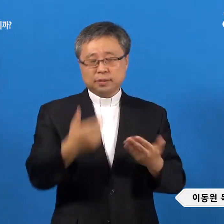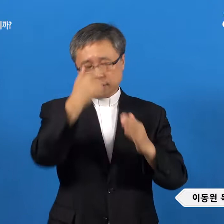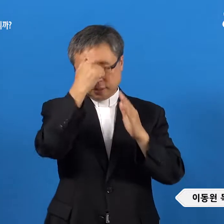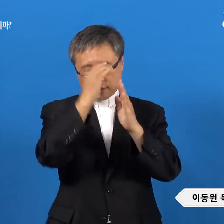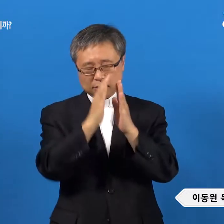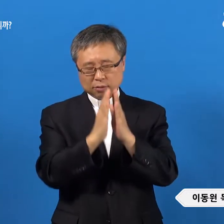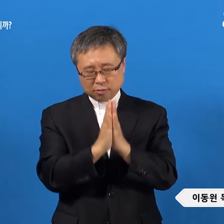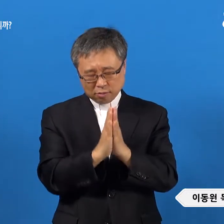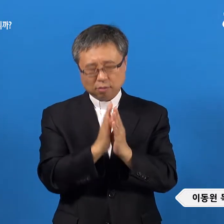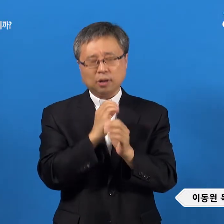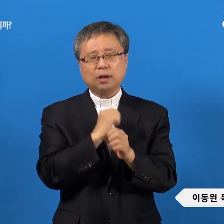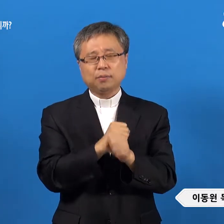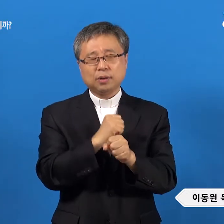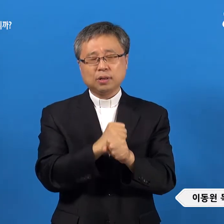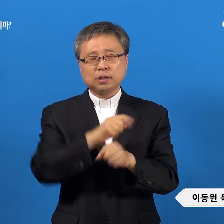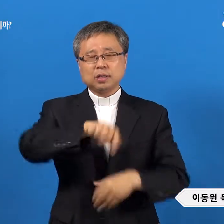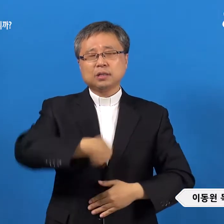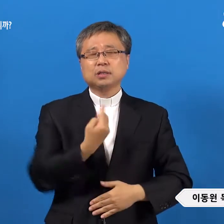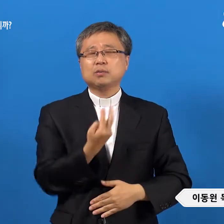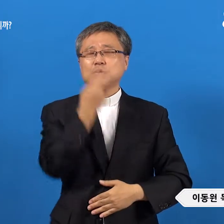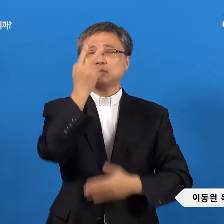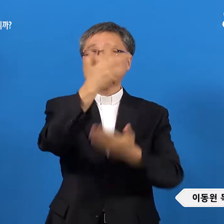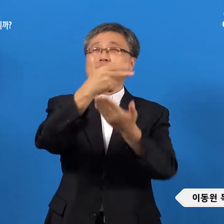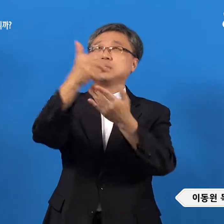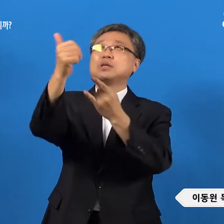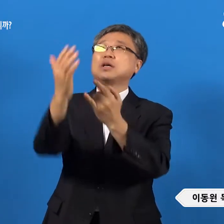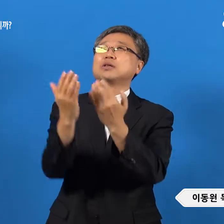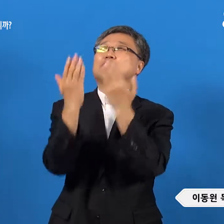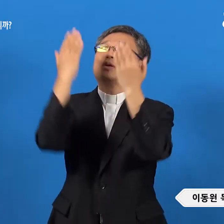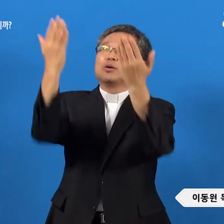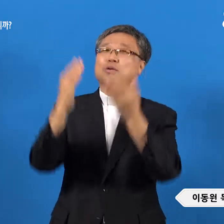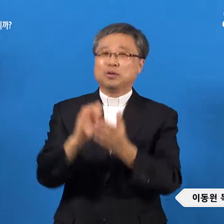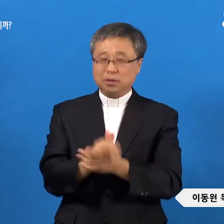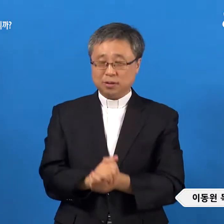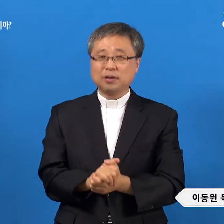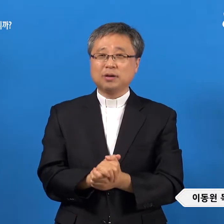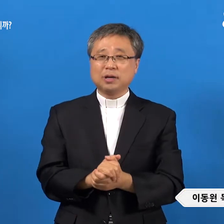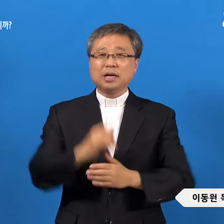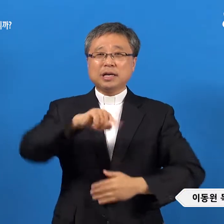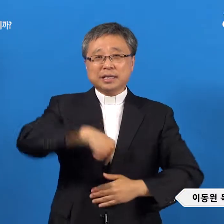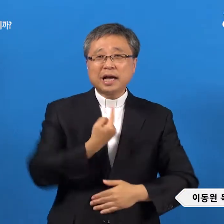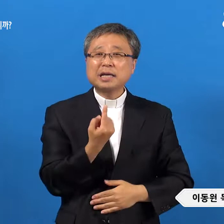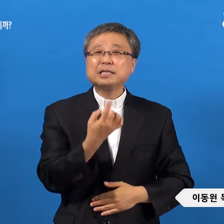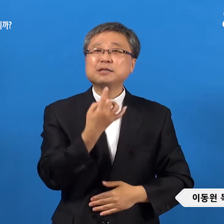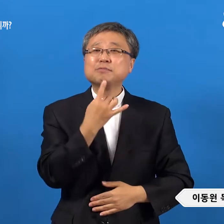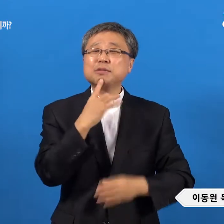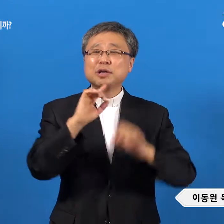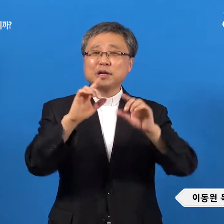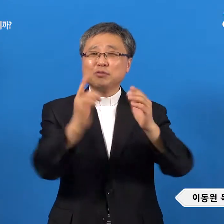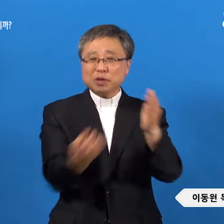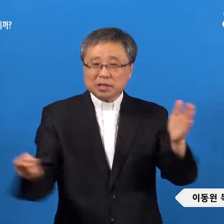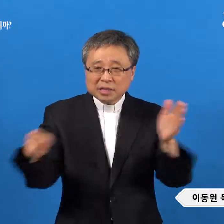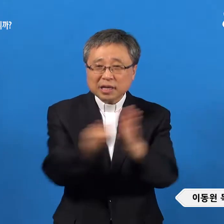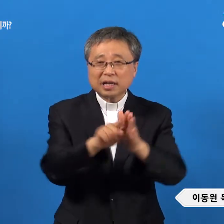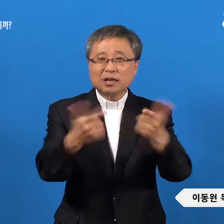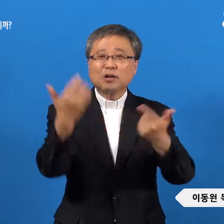속에 자신의 목숨을 주께 드렸고 그는 자기 자신만을 위해서가 아니라 누군가를